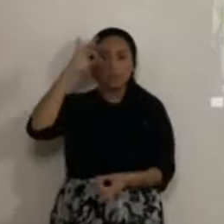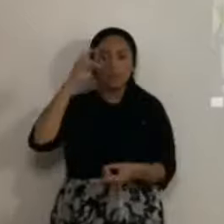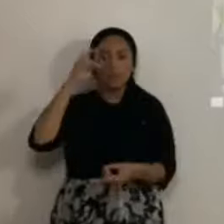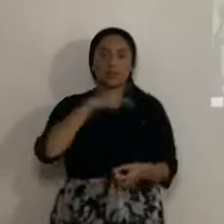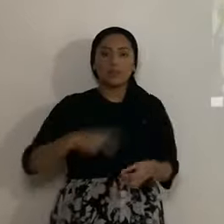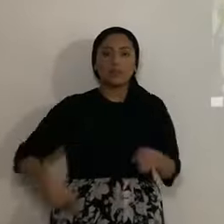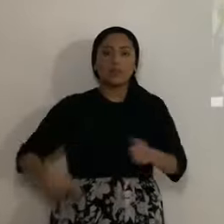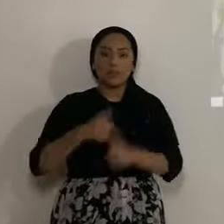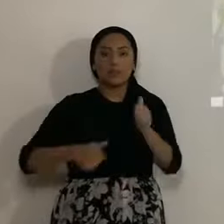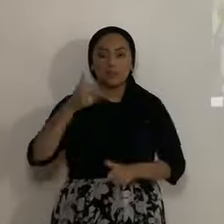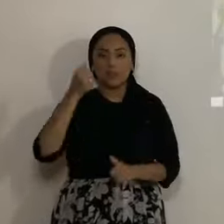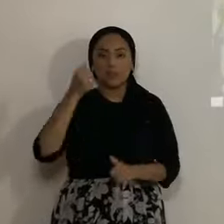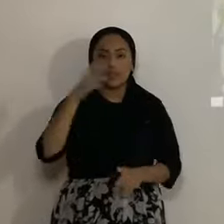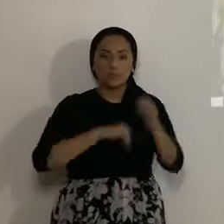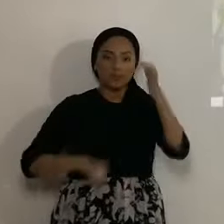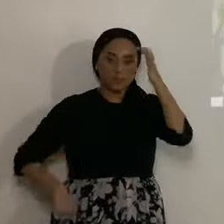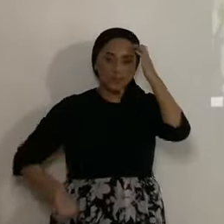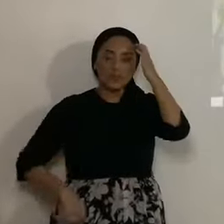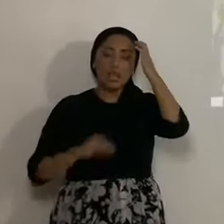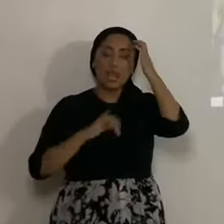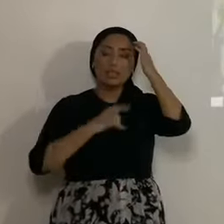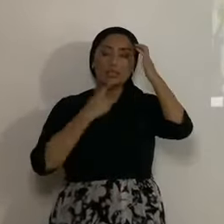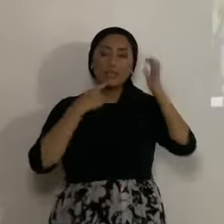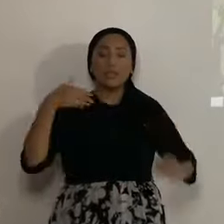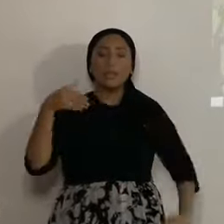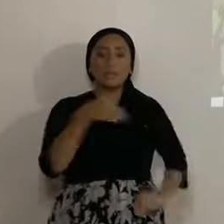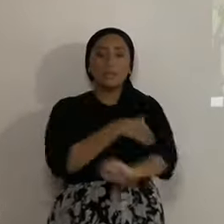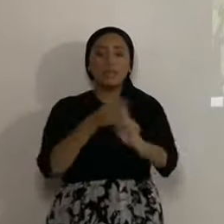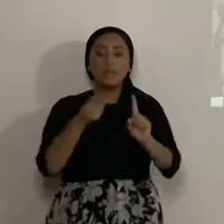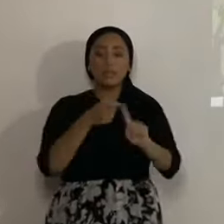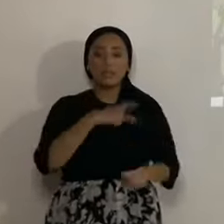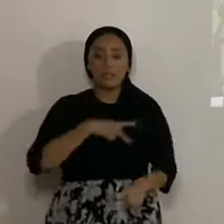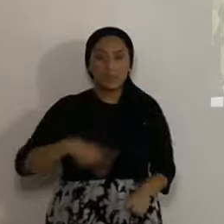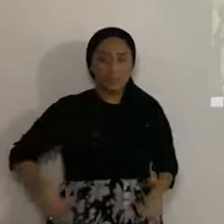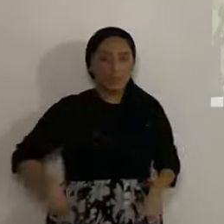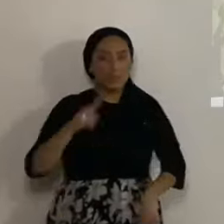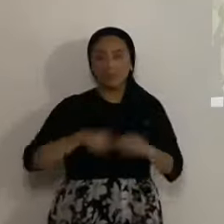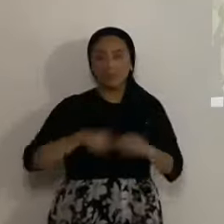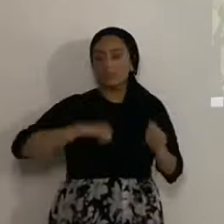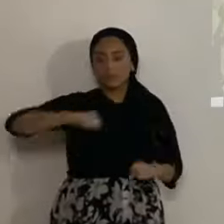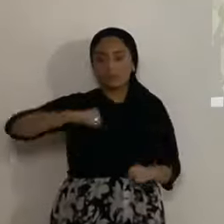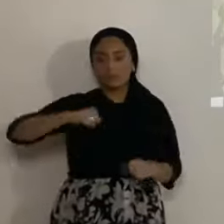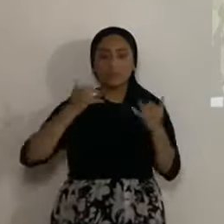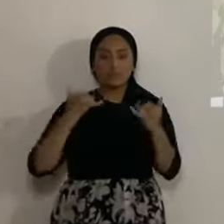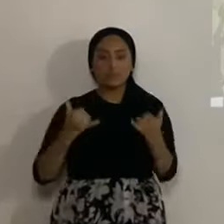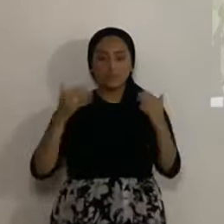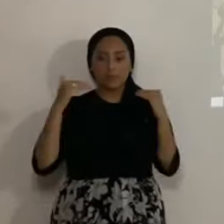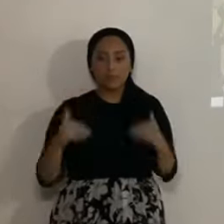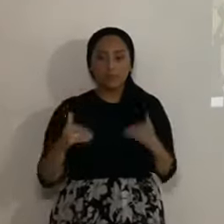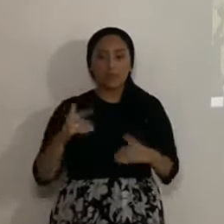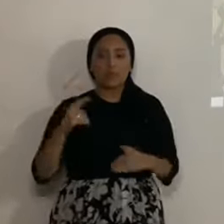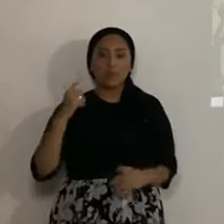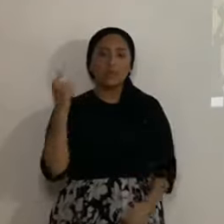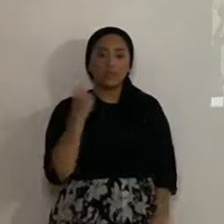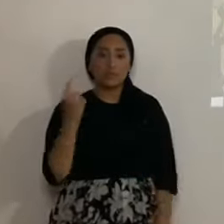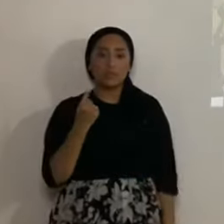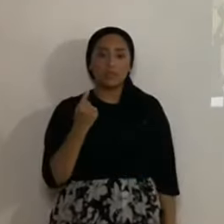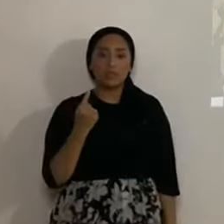a su amasía. Desea yo, el poder del rey es irresistible. Ahora, el único